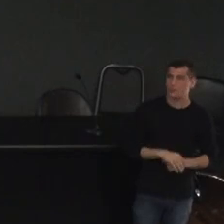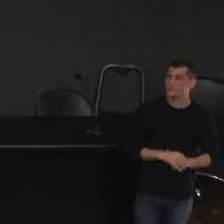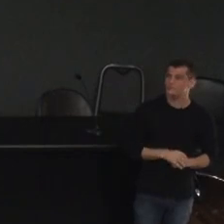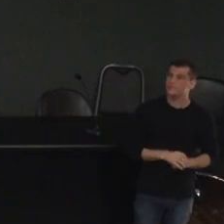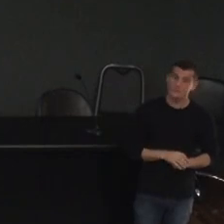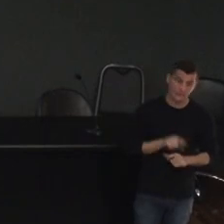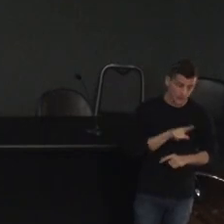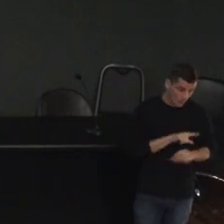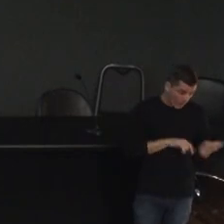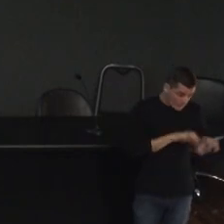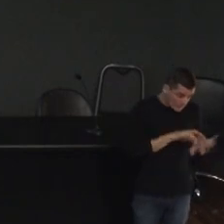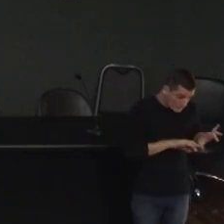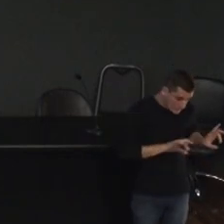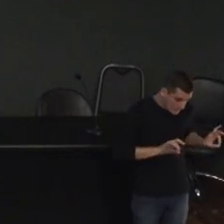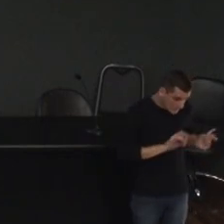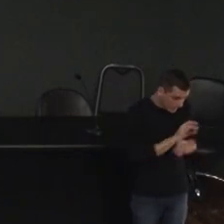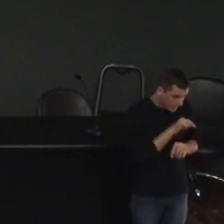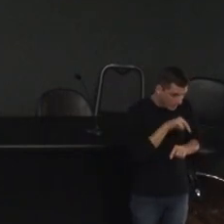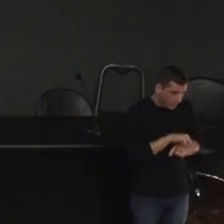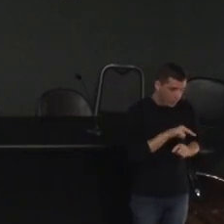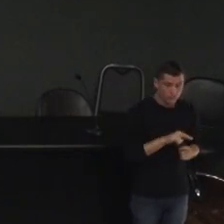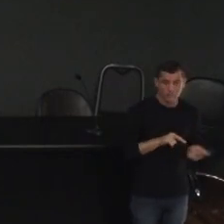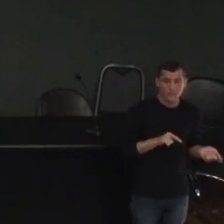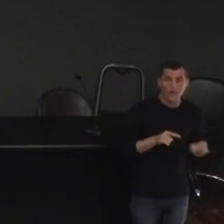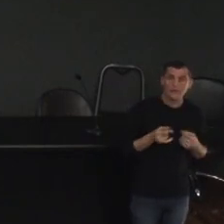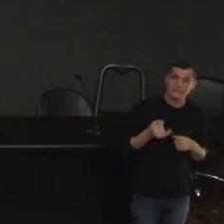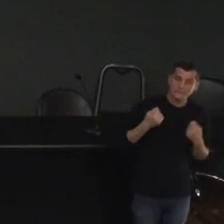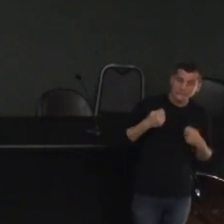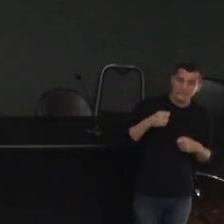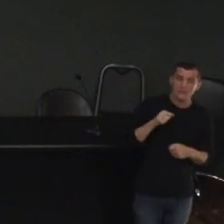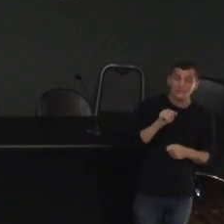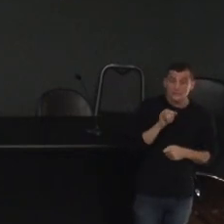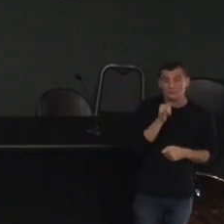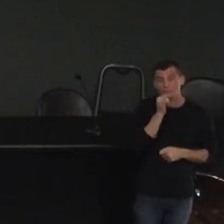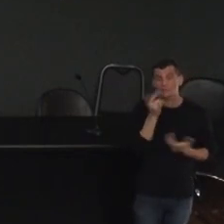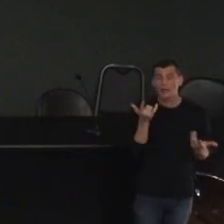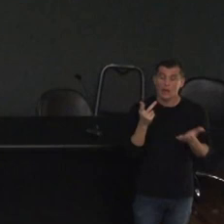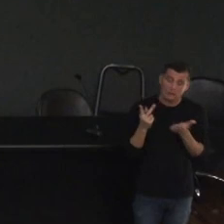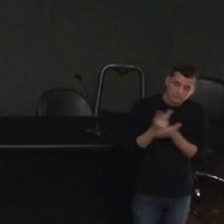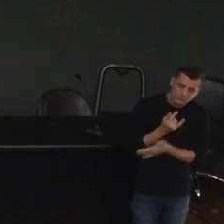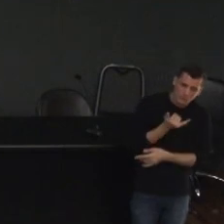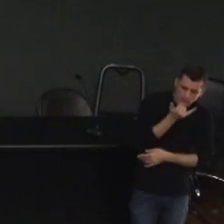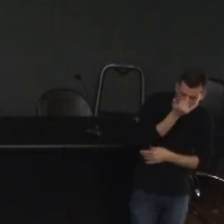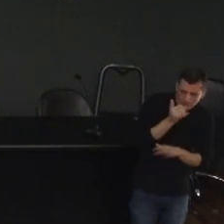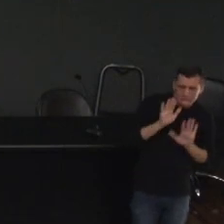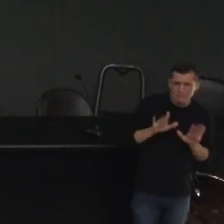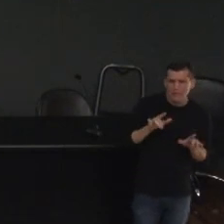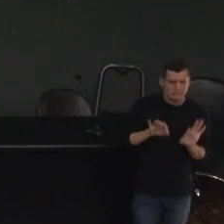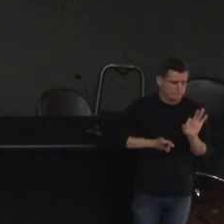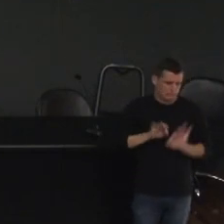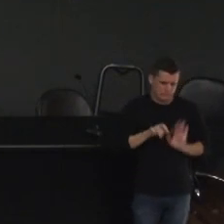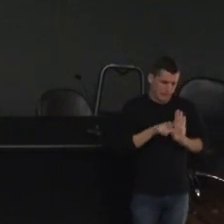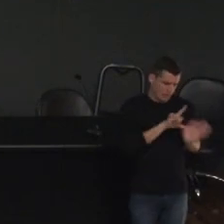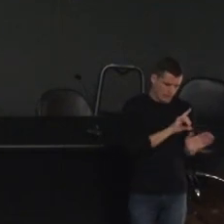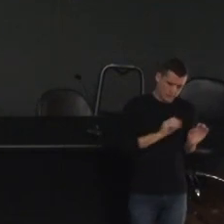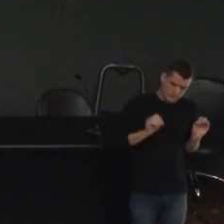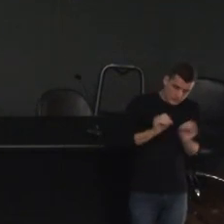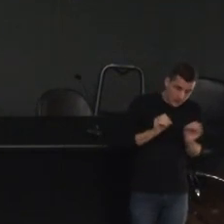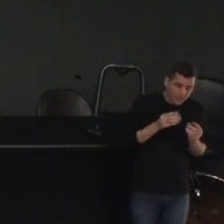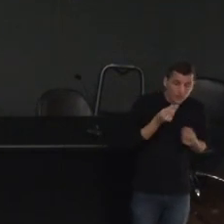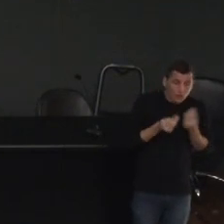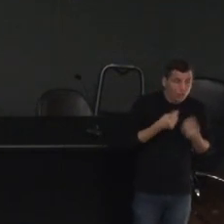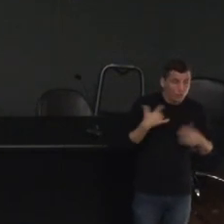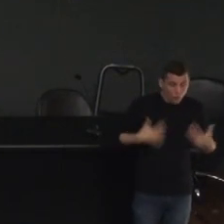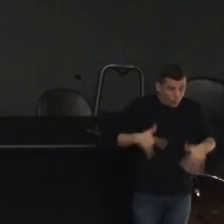não em três dias úteis não conseguem comunicar o incidente de segurança e fazer tudo aquele aquele passo a passo para que a comunicação em relação